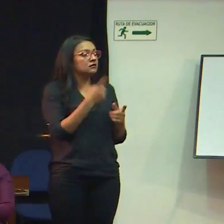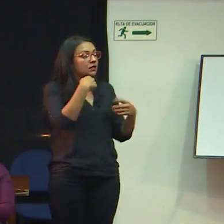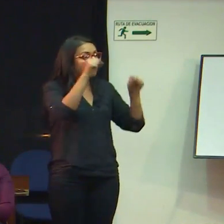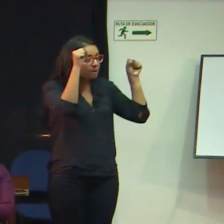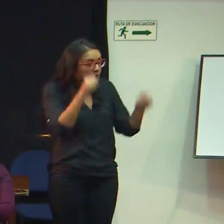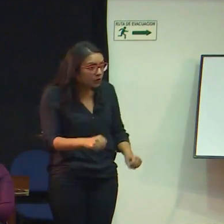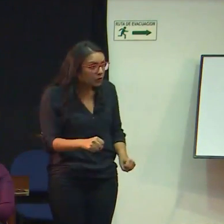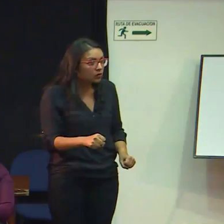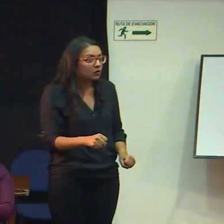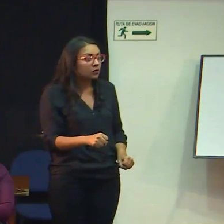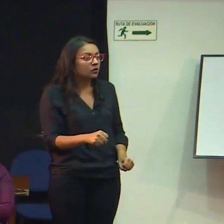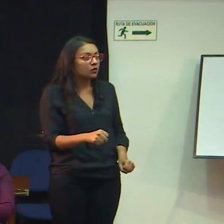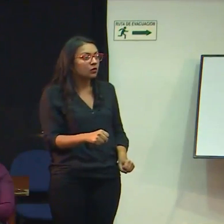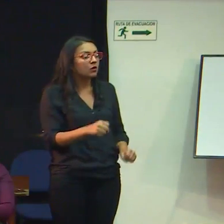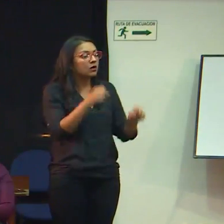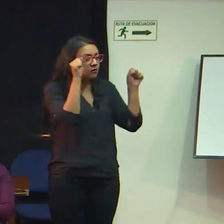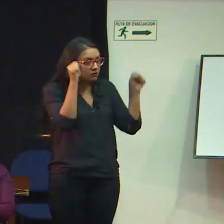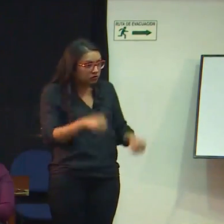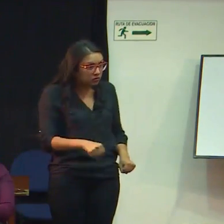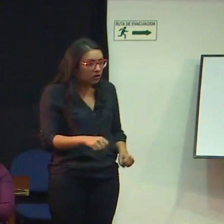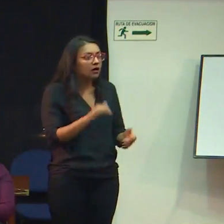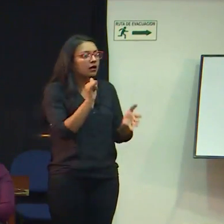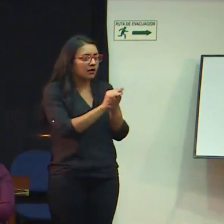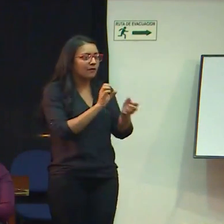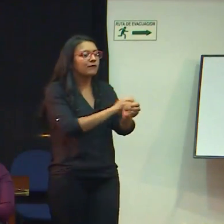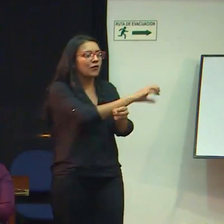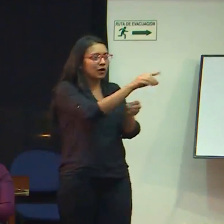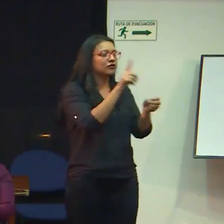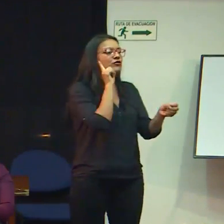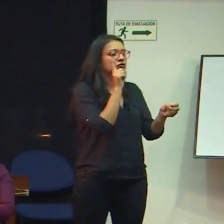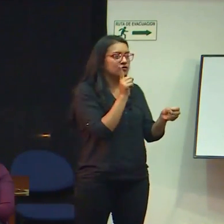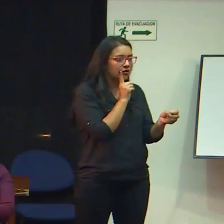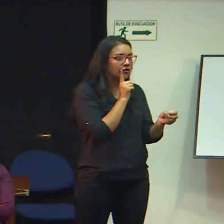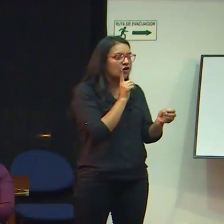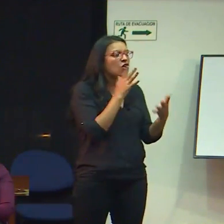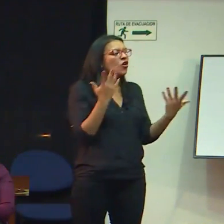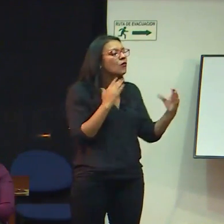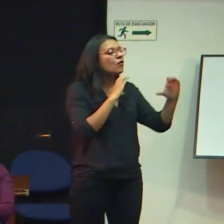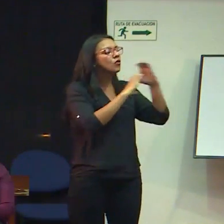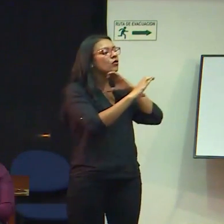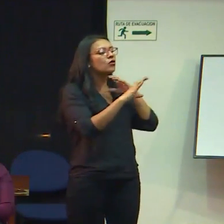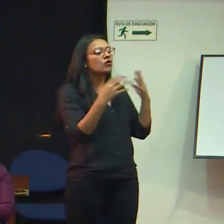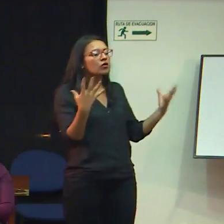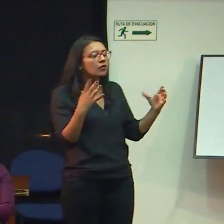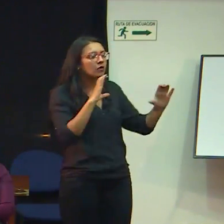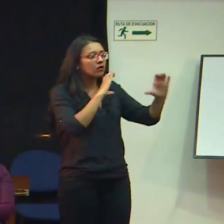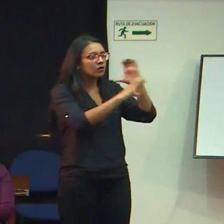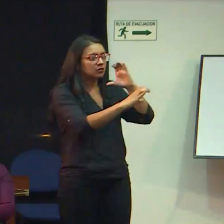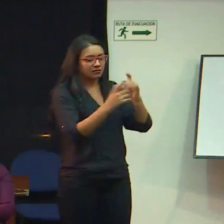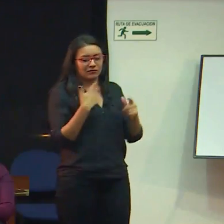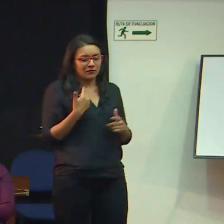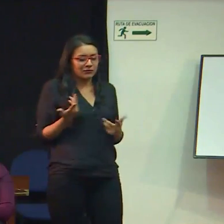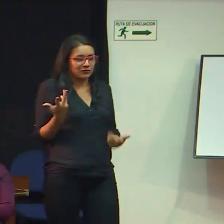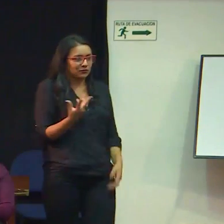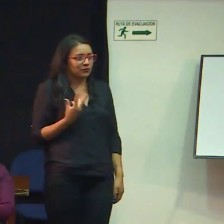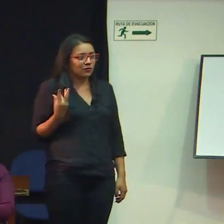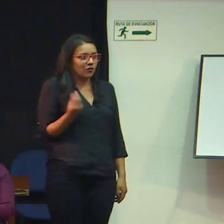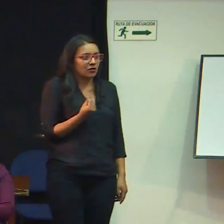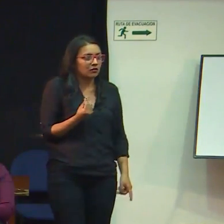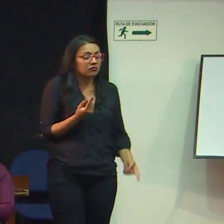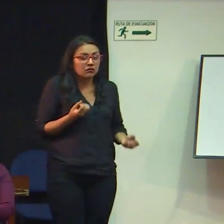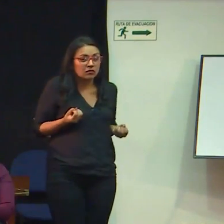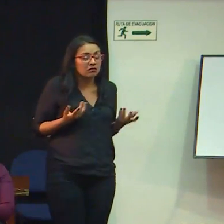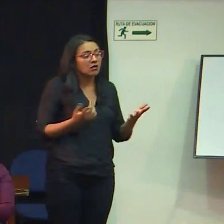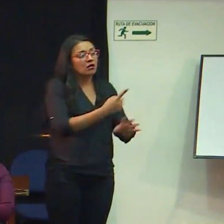posibilidad de buscar pues la población sorda, un medio de comunicación que nosotros no podemos de lleno